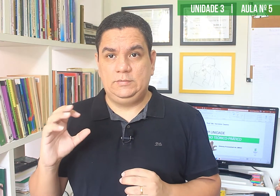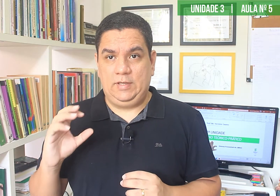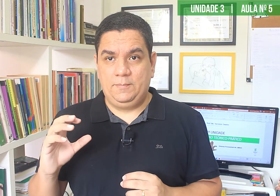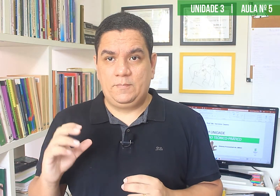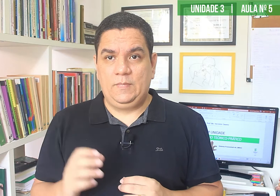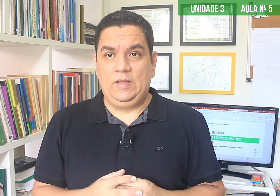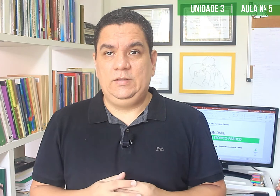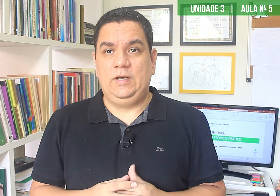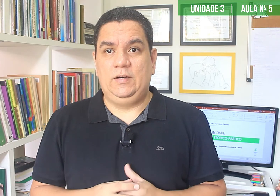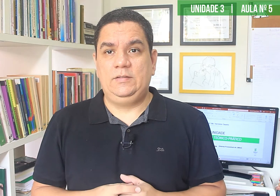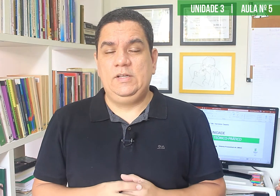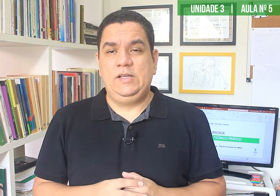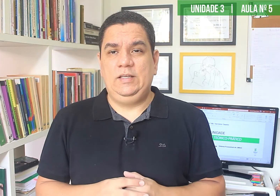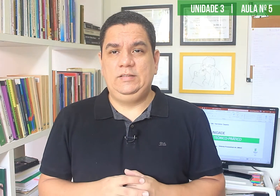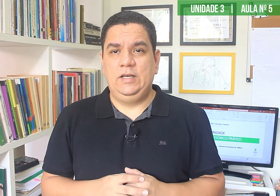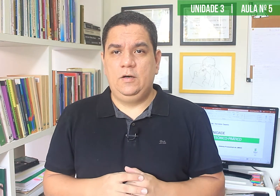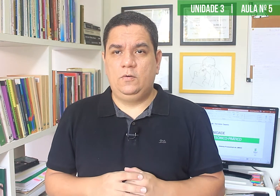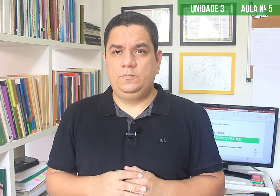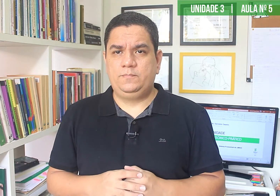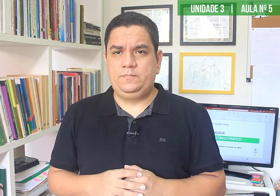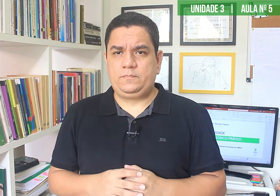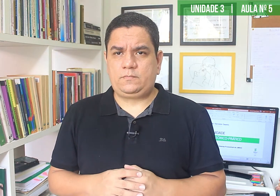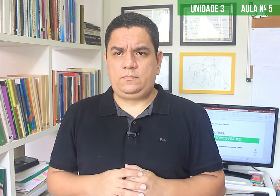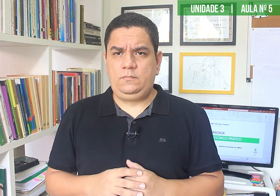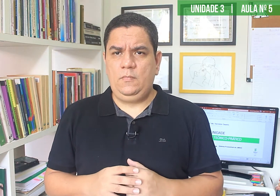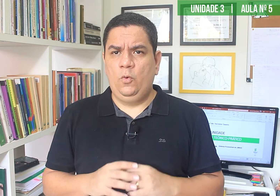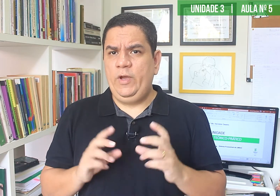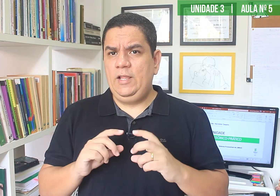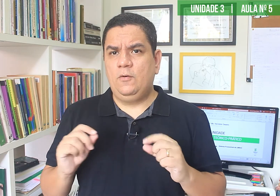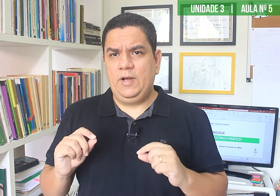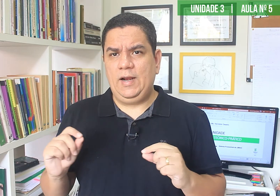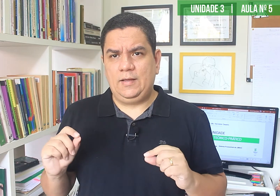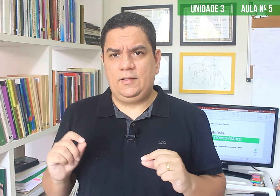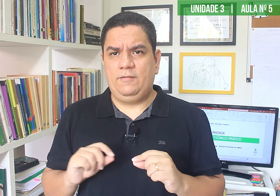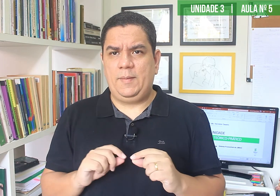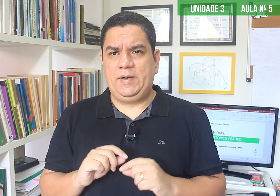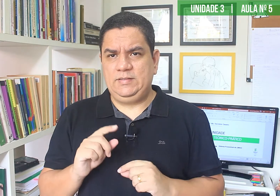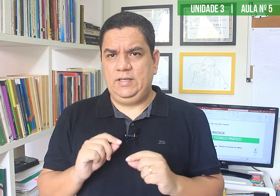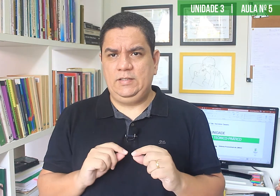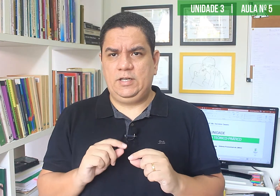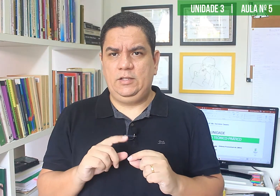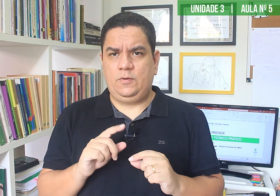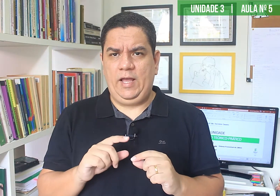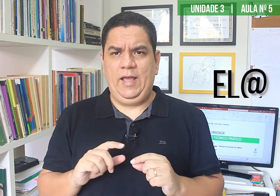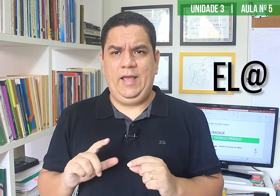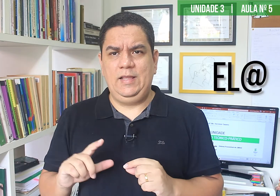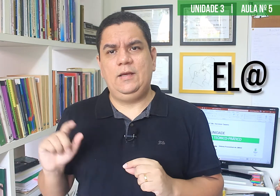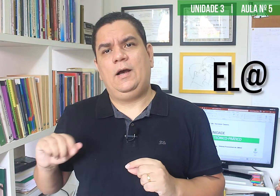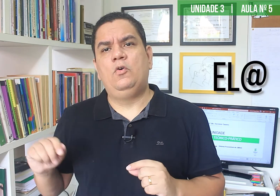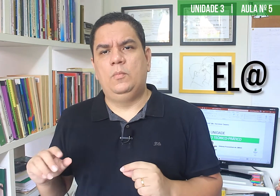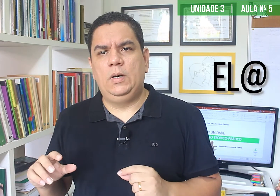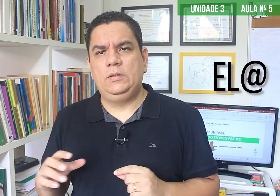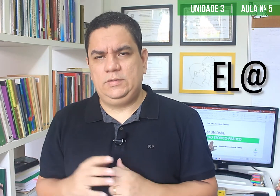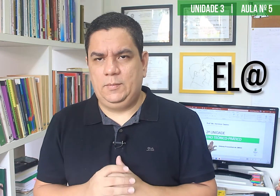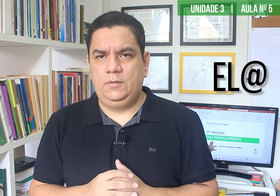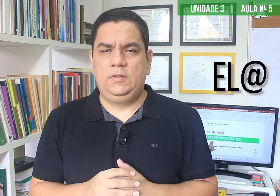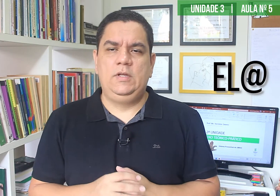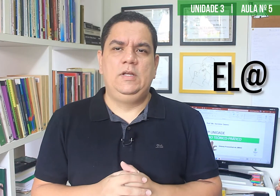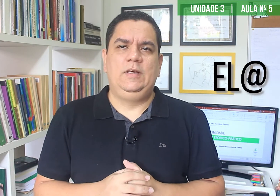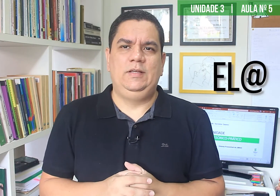tá? Então, o ele ou ela, ele vai aparecer escrito EL, arroba, tá bom?